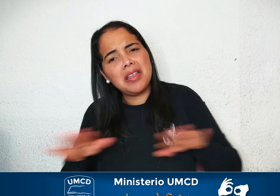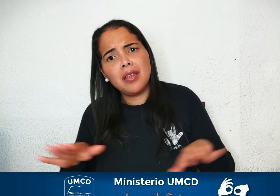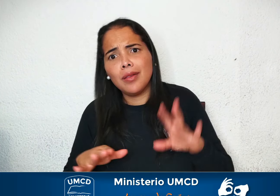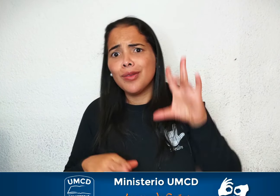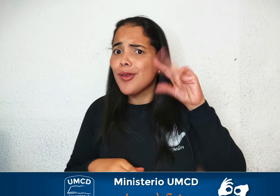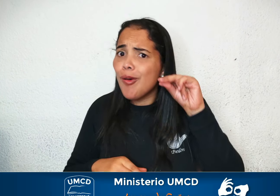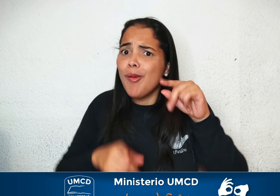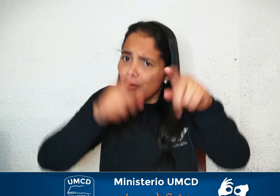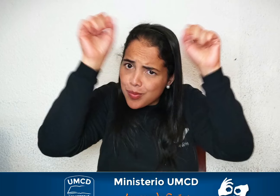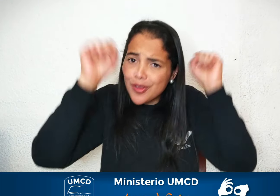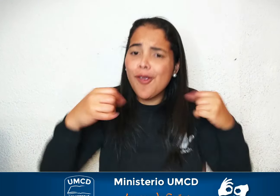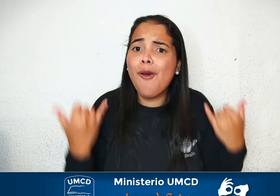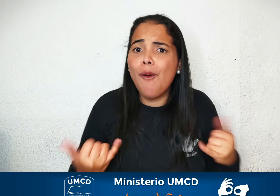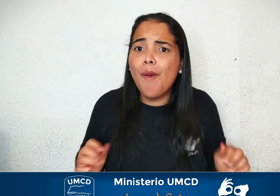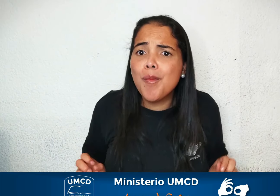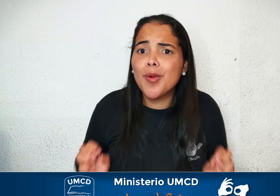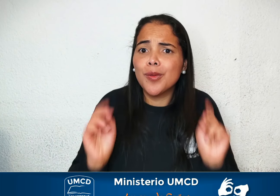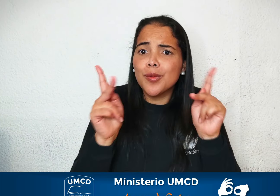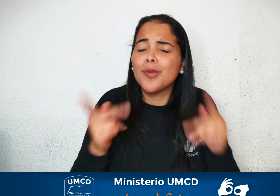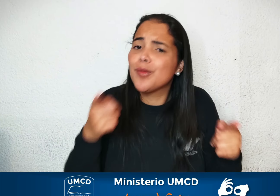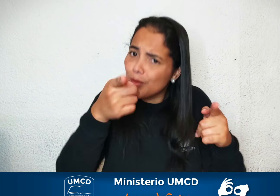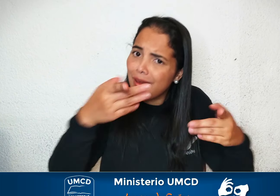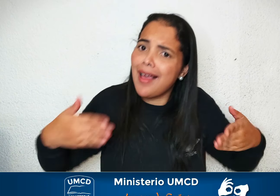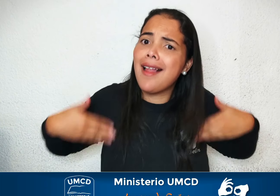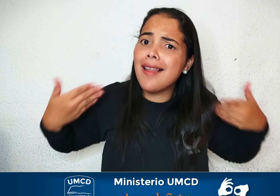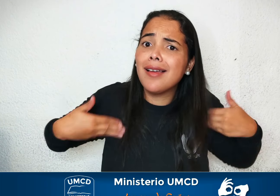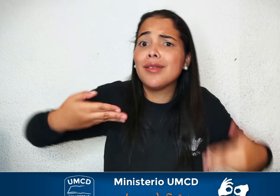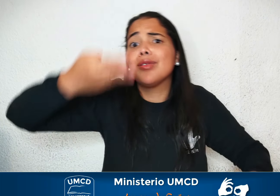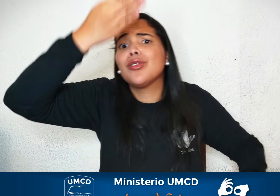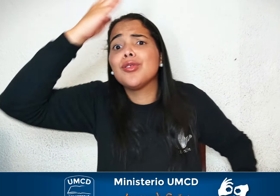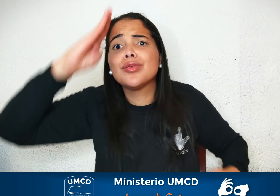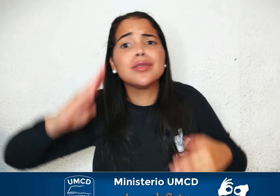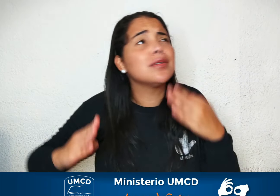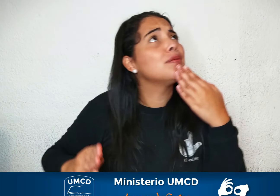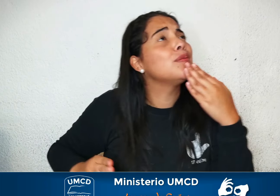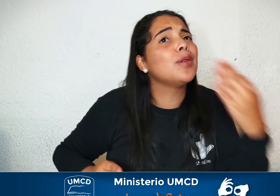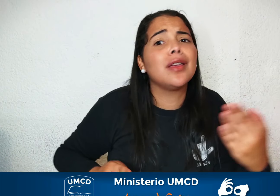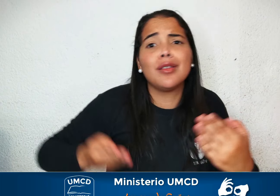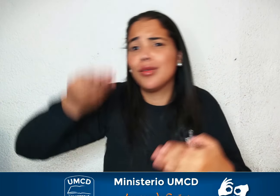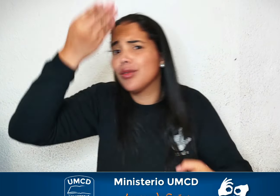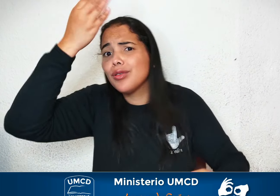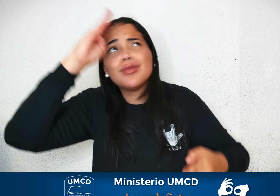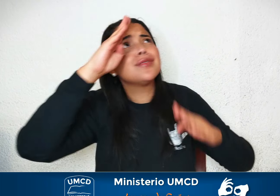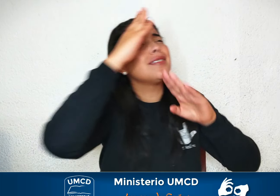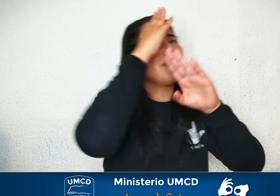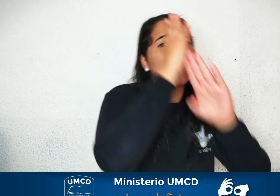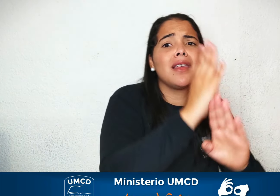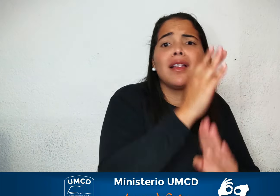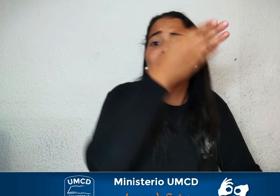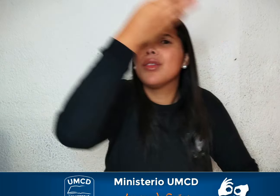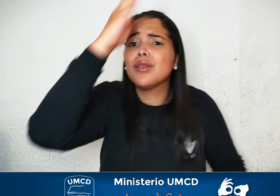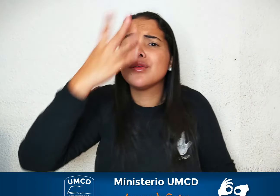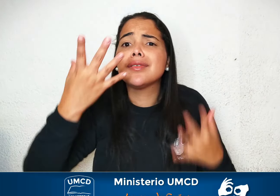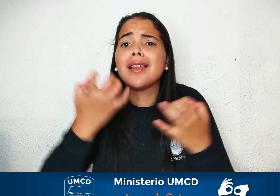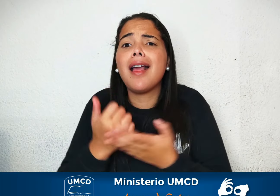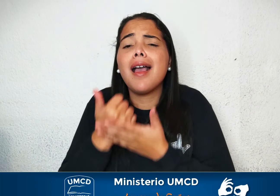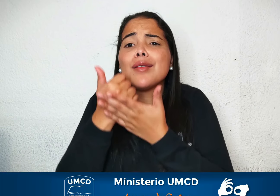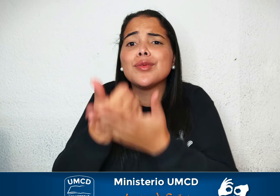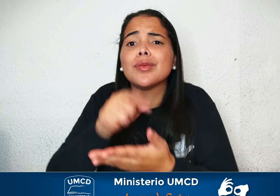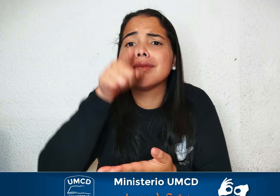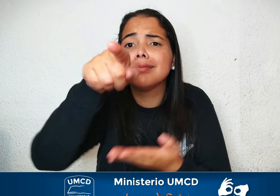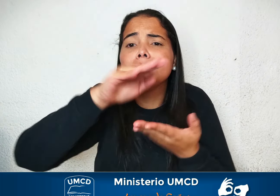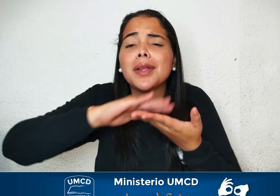gozo, deleitémonos y alegrémonos. Dios es bueno, Dios es fiel, Él es misericordioso